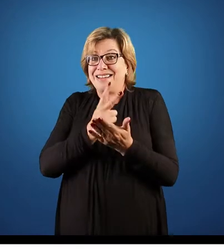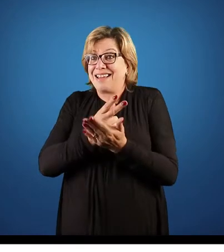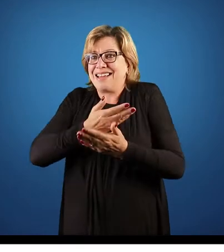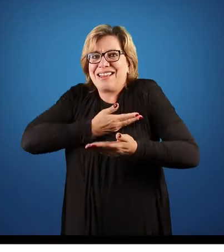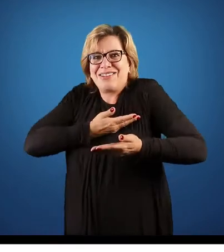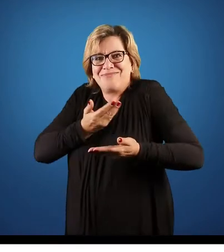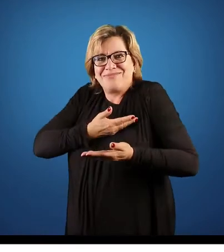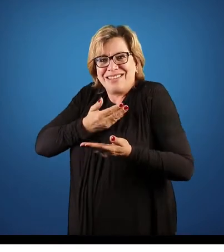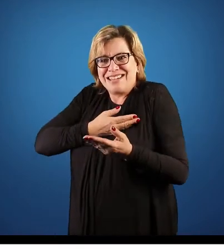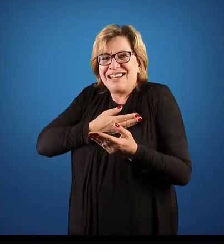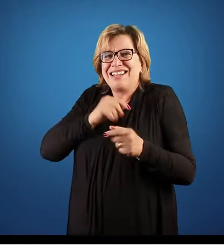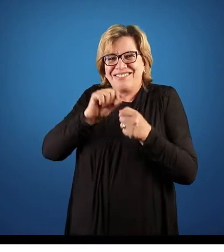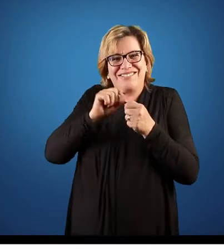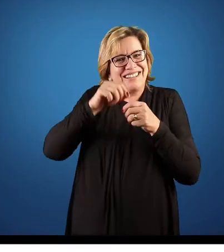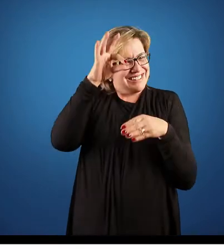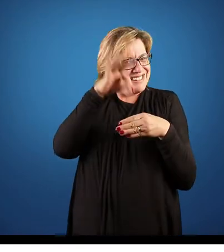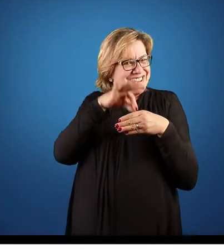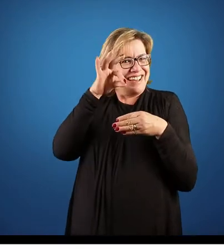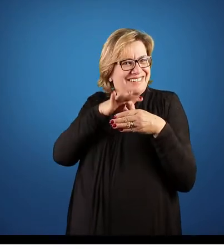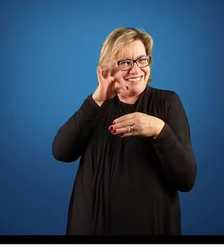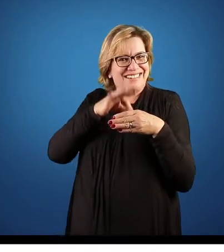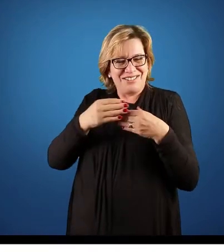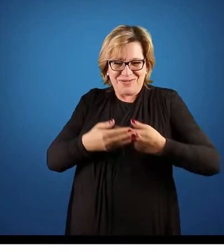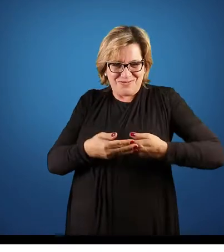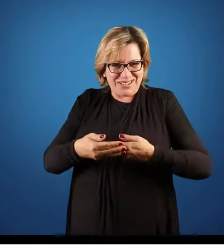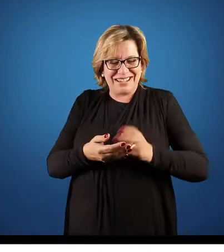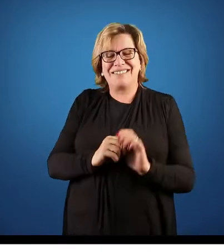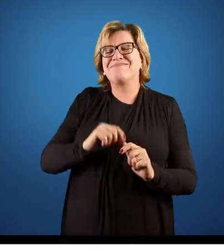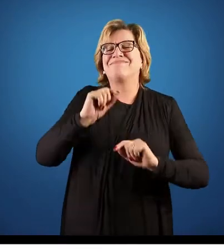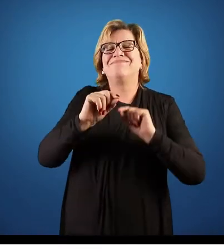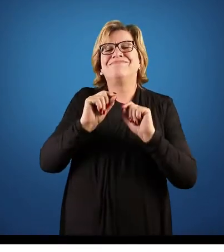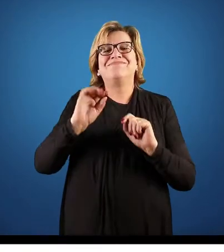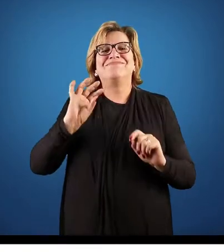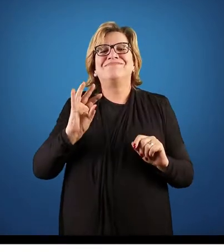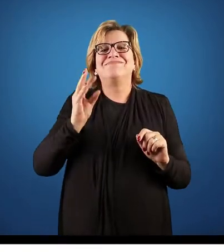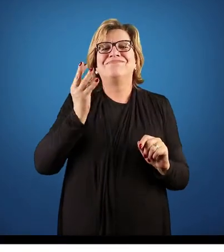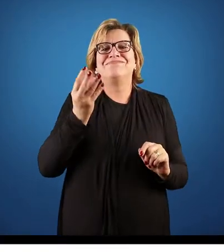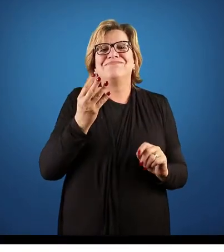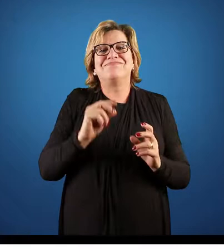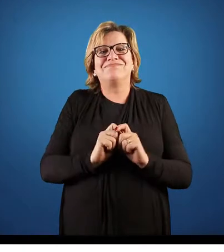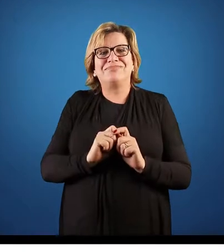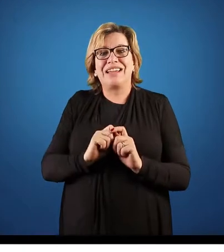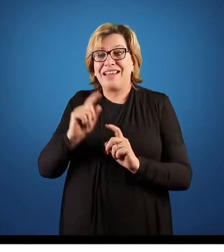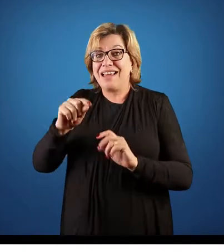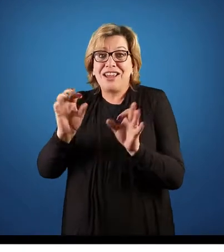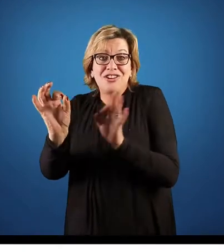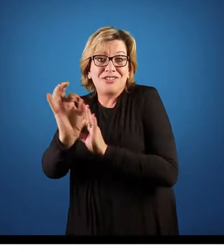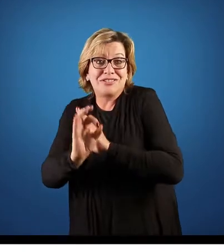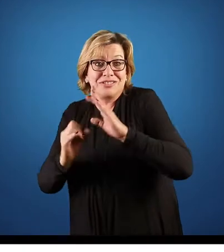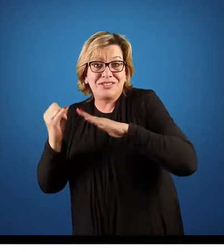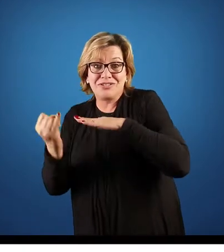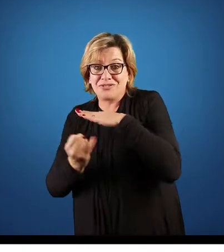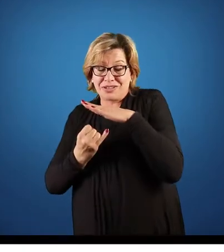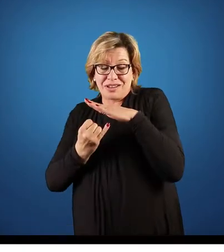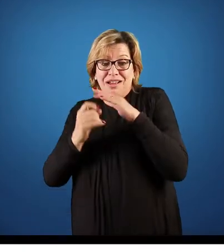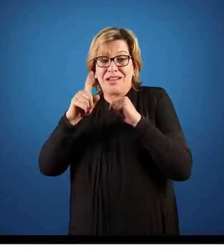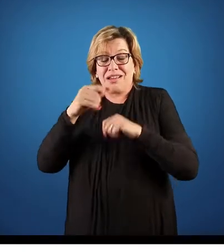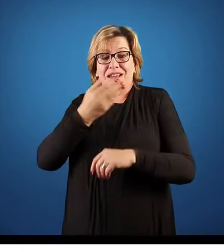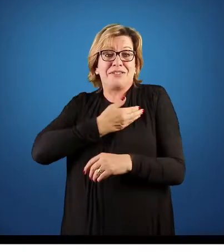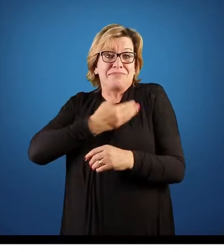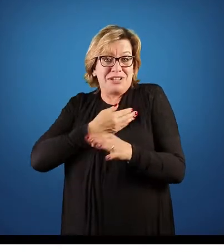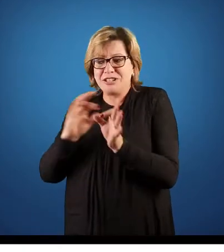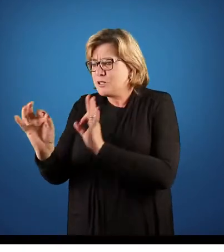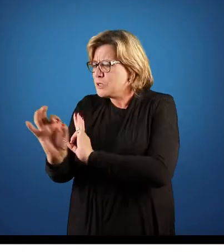de trabalho fazem aquele chá de panela nem aquele tradicional e o que acontece ali é uma organização informal são as próprias amigas que